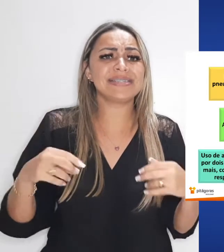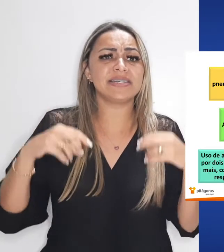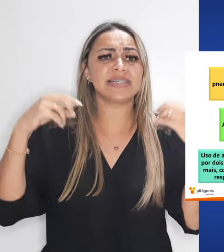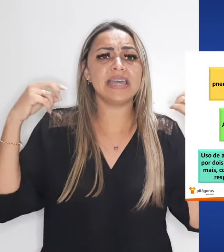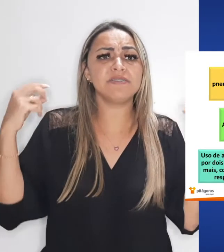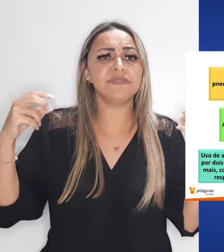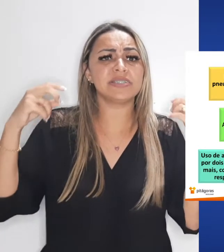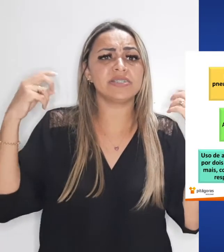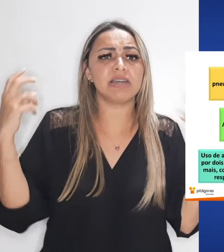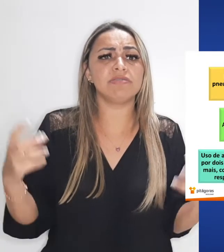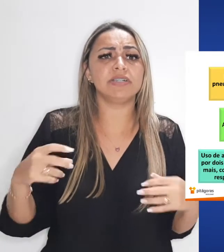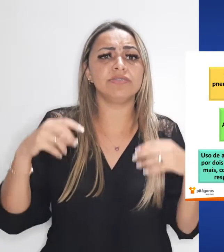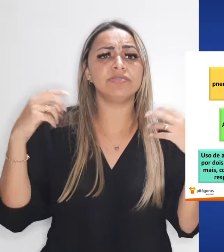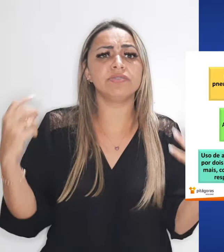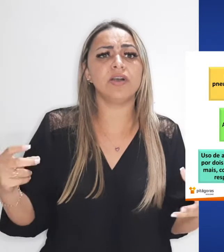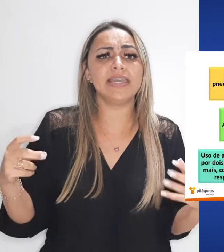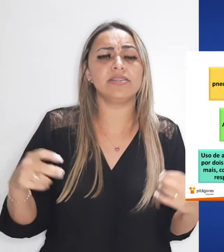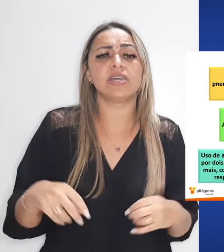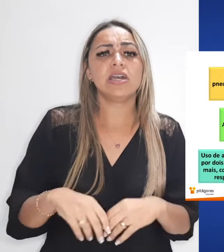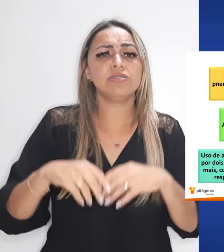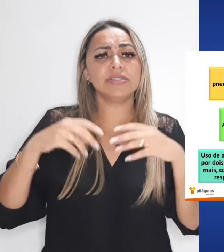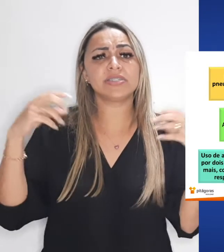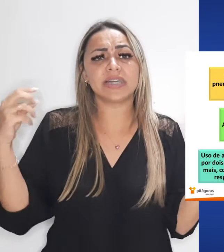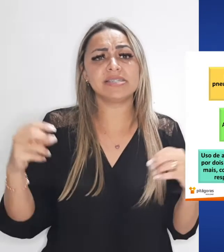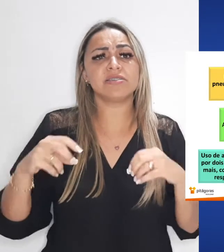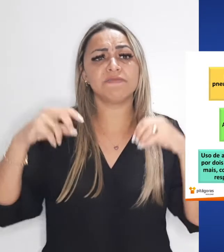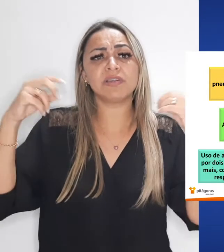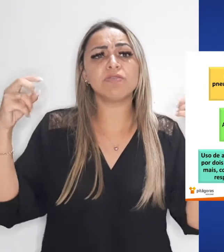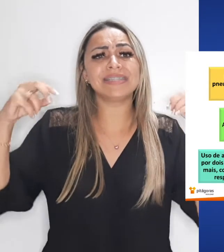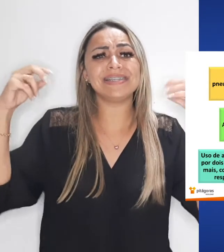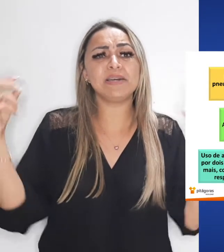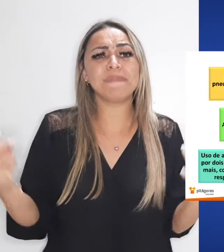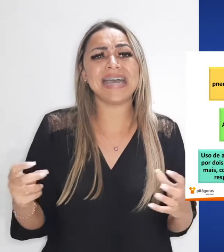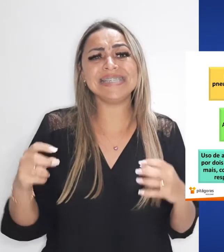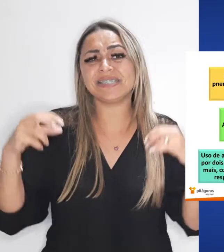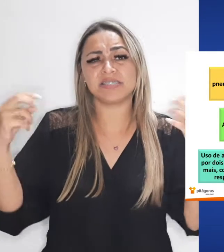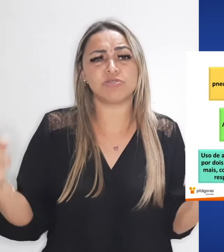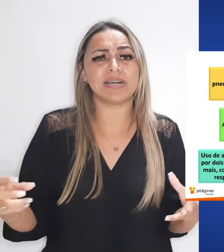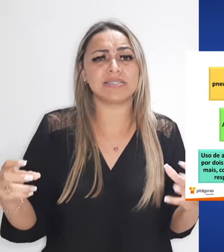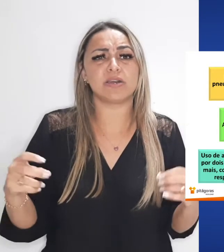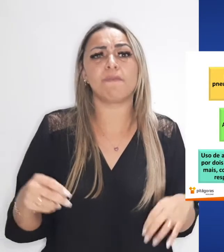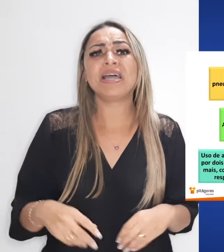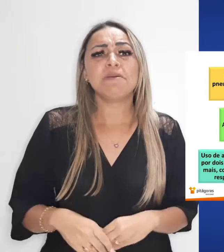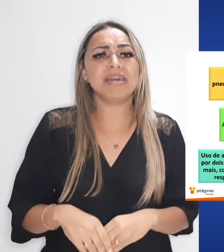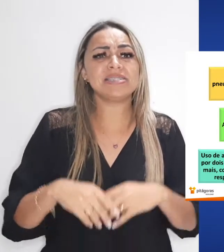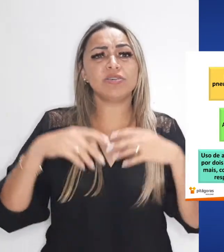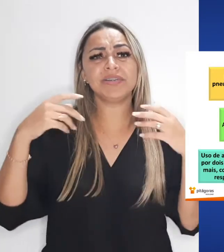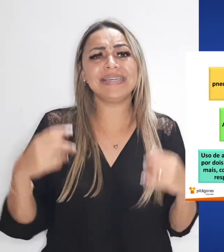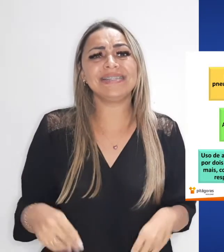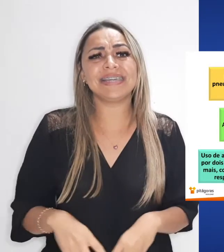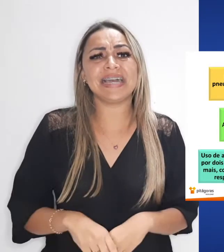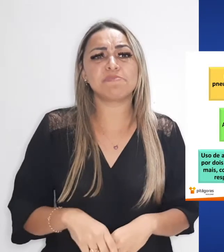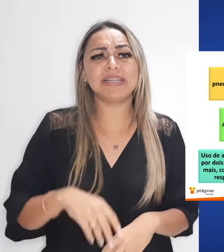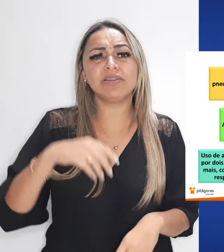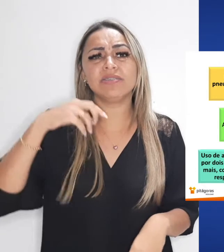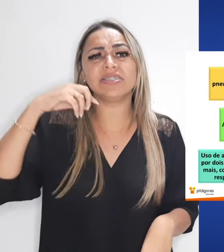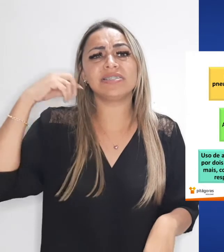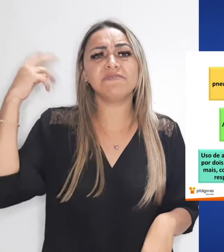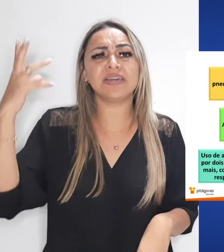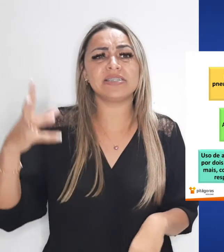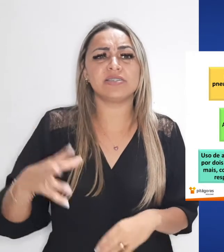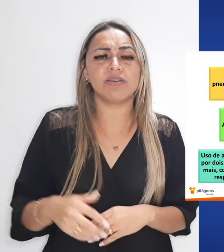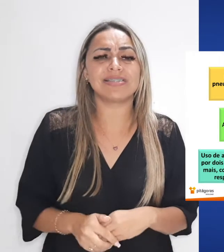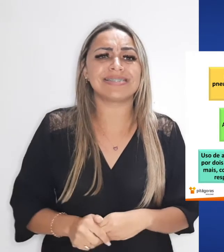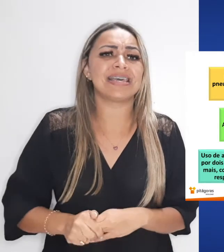uma vez que já é difícil estar cuidando de um doente e o estresse dificulta ainda mais essa situação. Menciono ainda que as